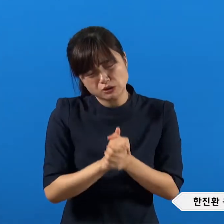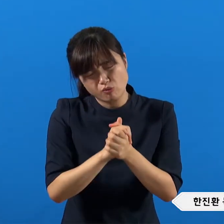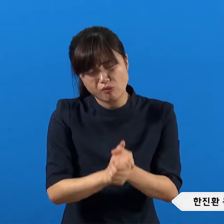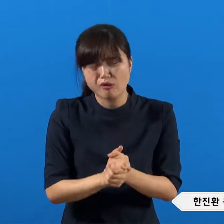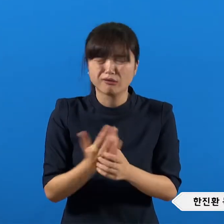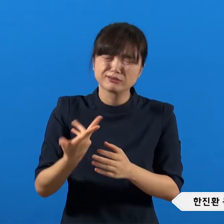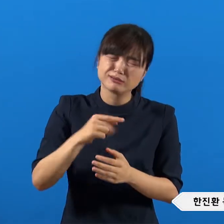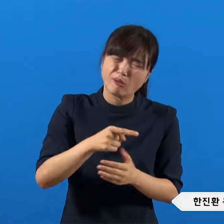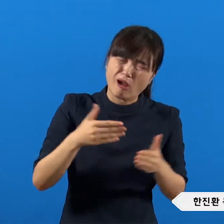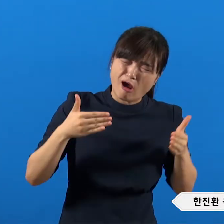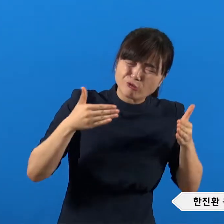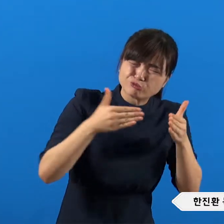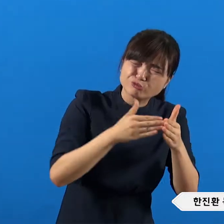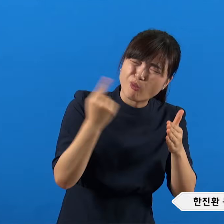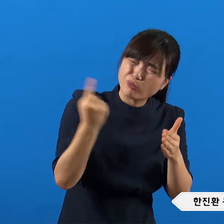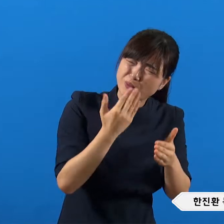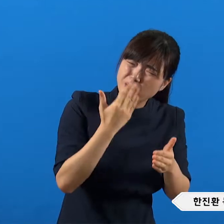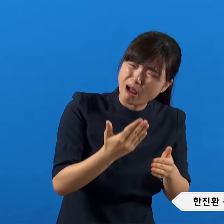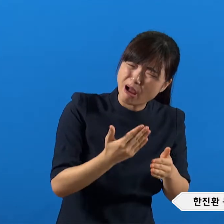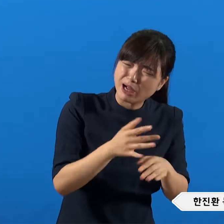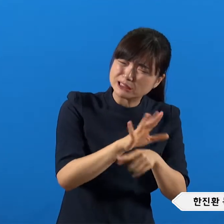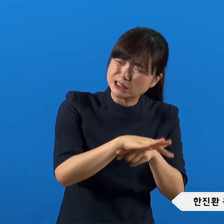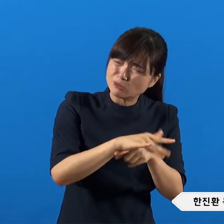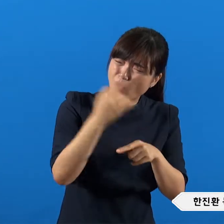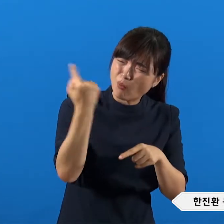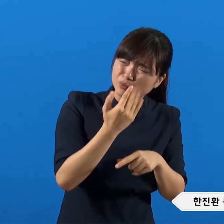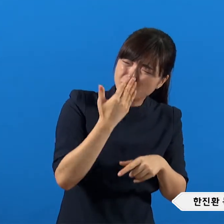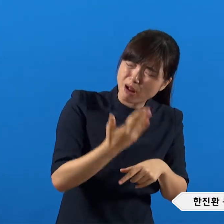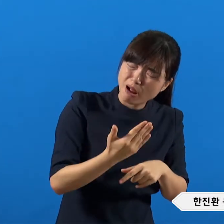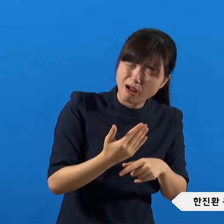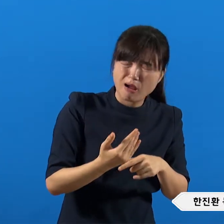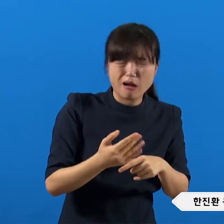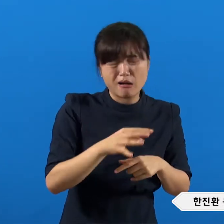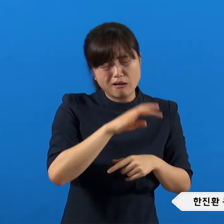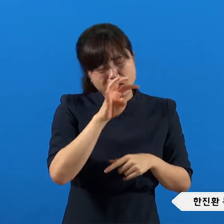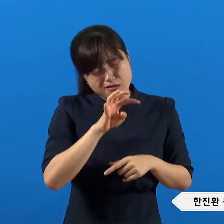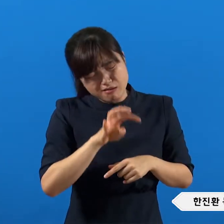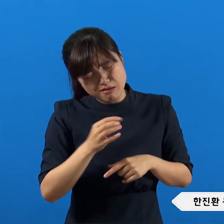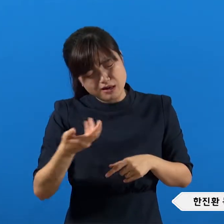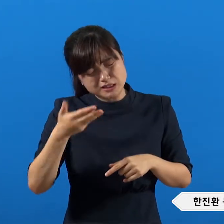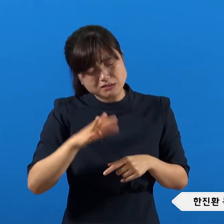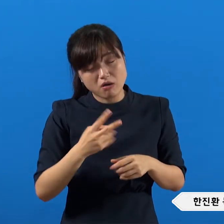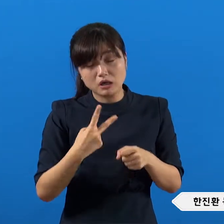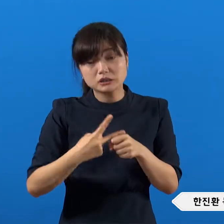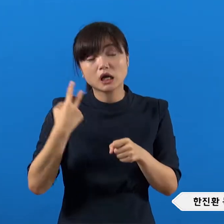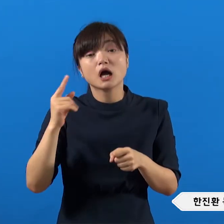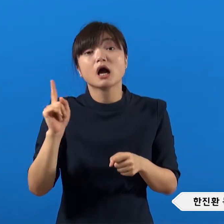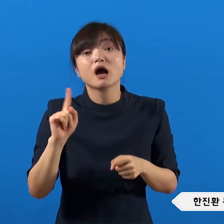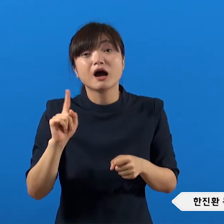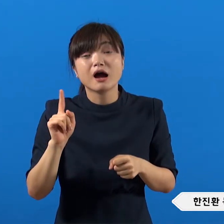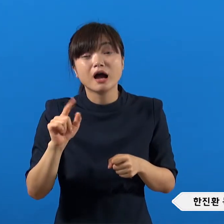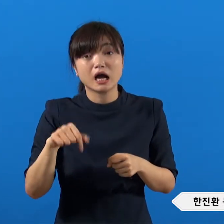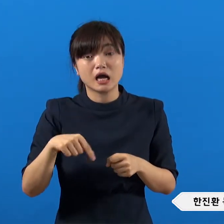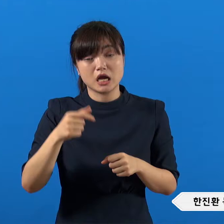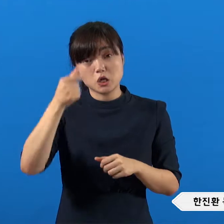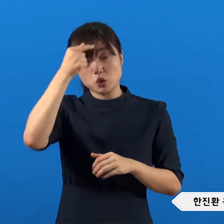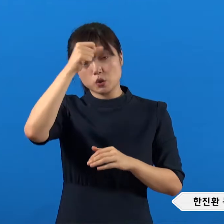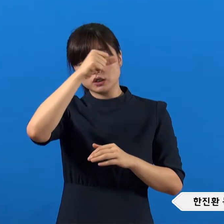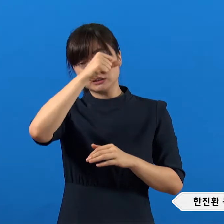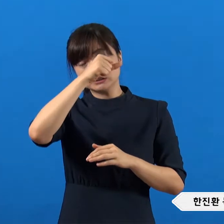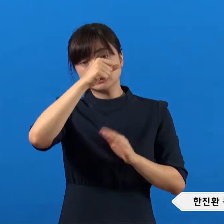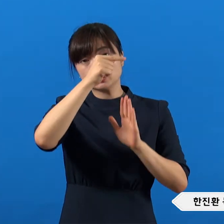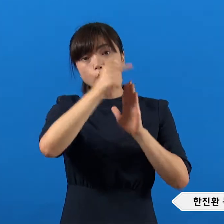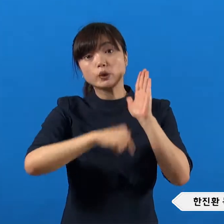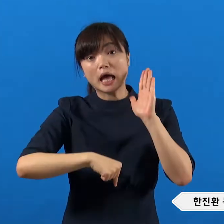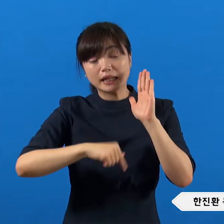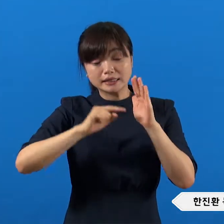오직까지 올 목사님이 누가 있겠느냐, 좀 반신반의했습니다. 그런데 2년 전에 우리 교단에서 파송받은 선교사